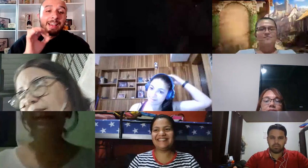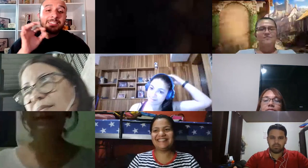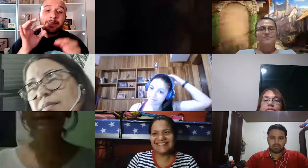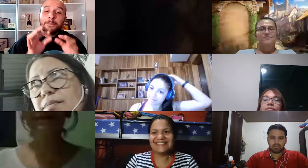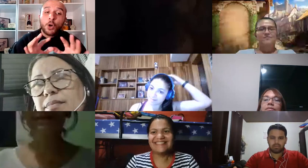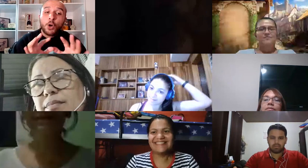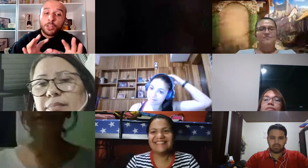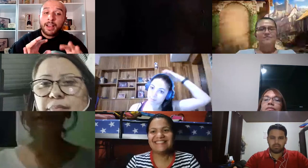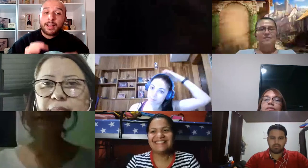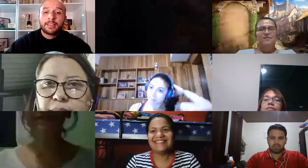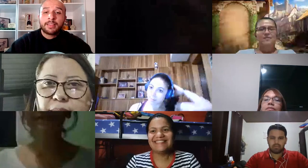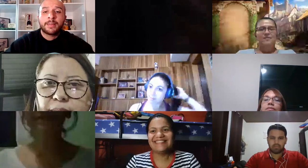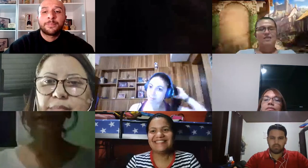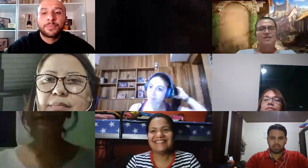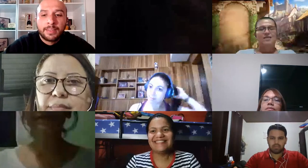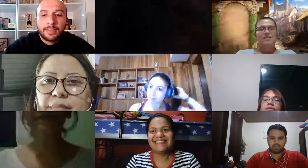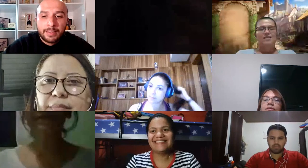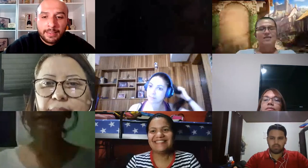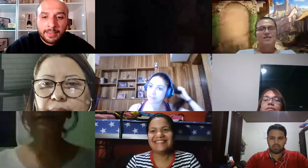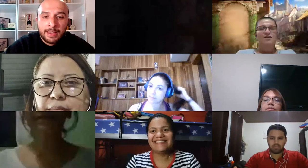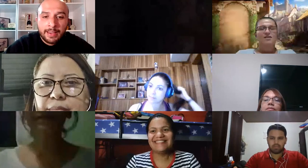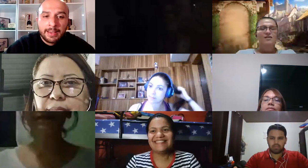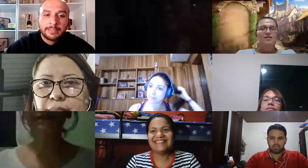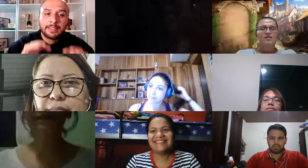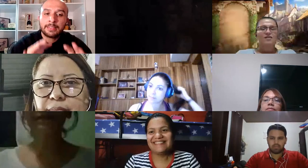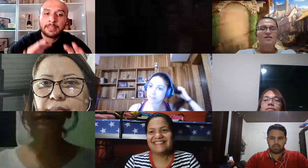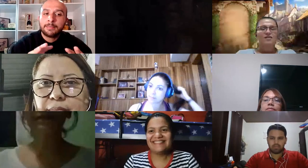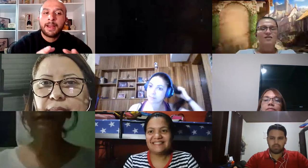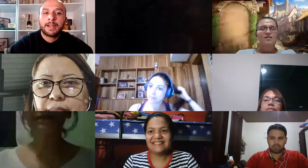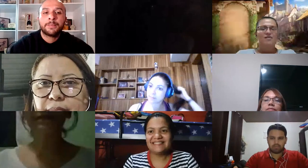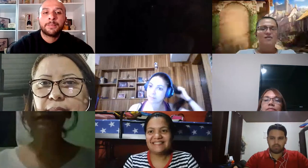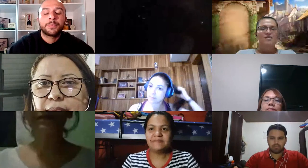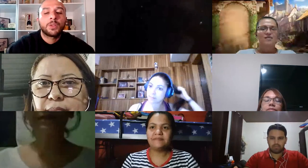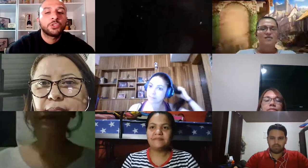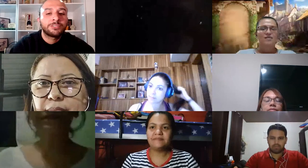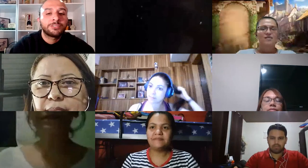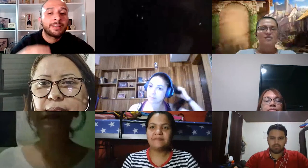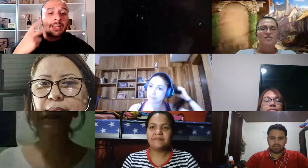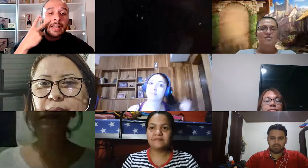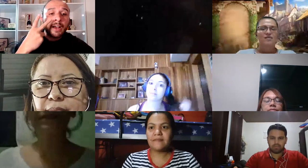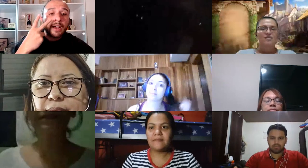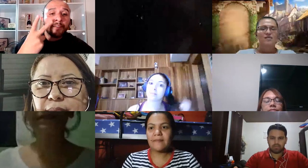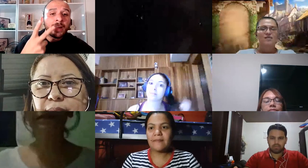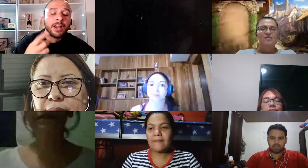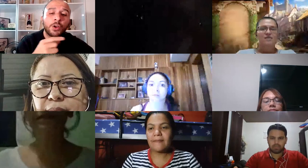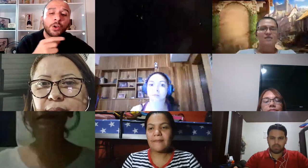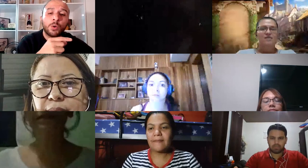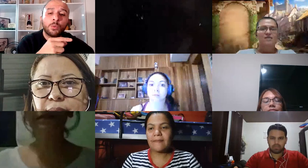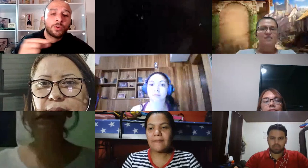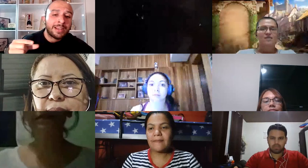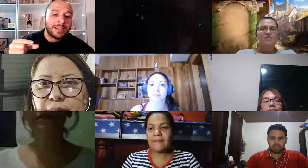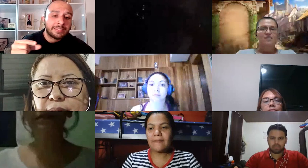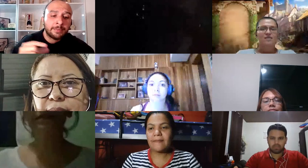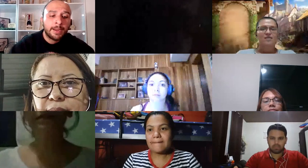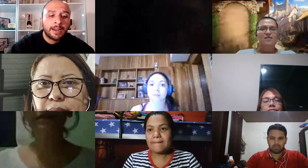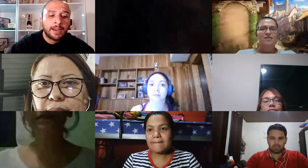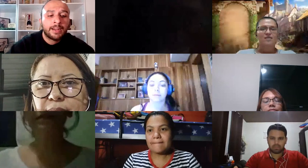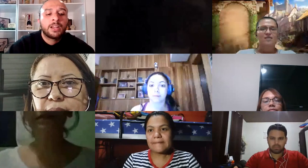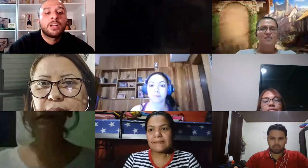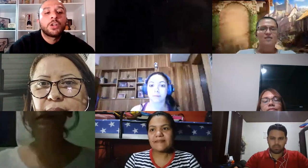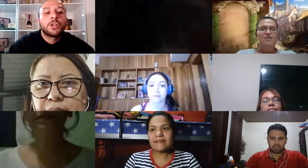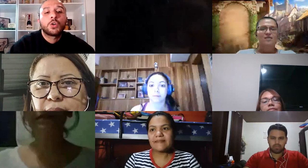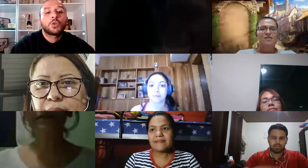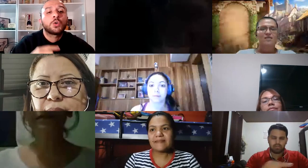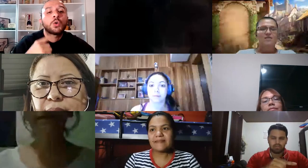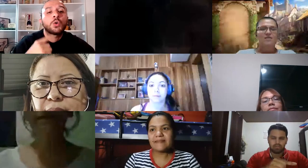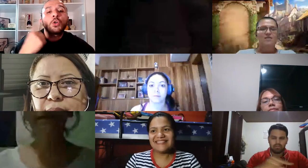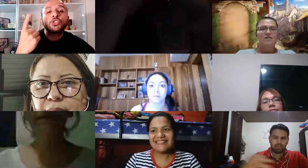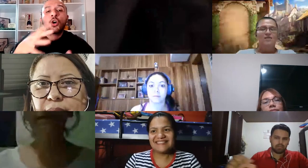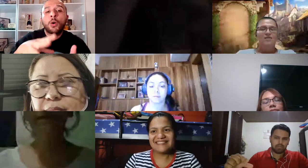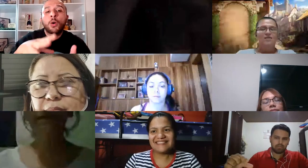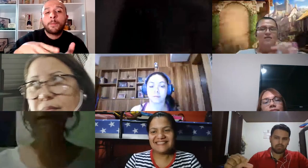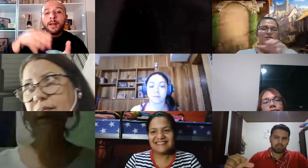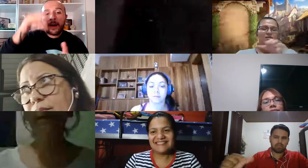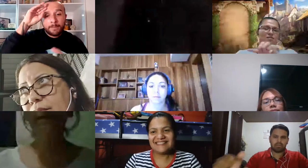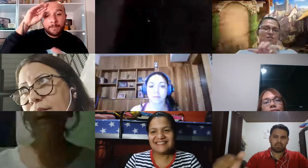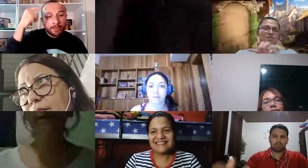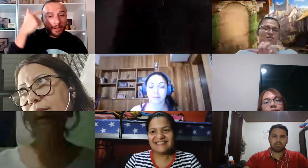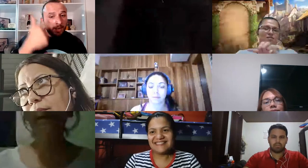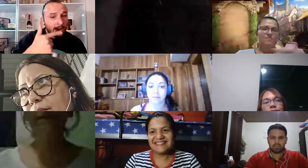Es importante que esta semana ustedes la vean como una semana no solo para aprender a